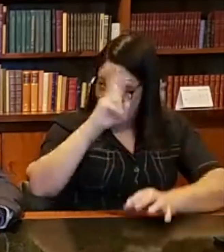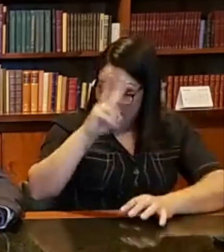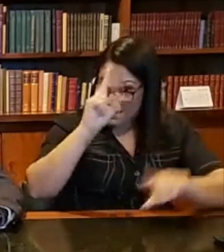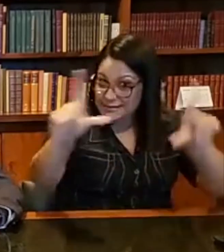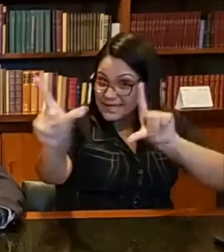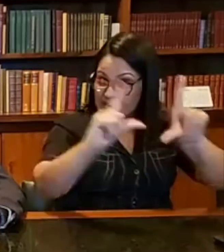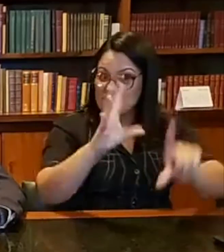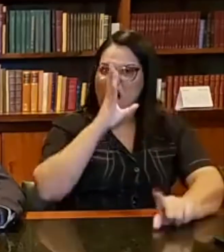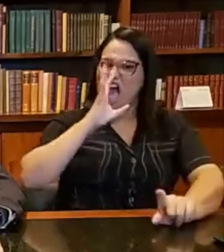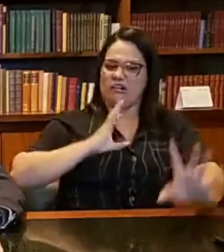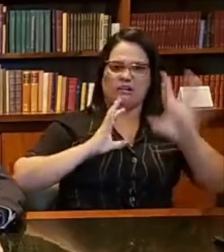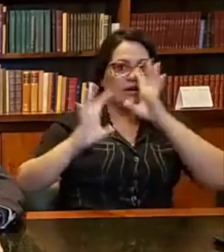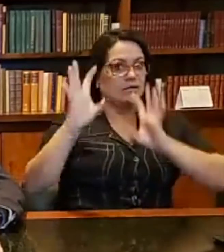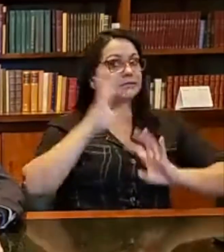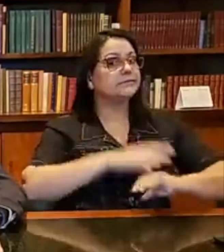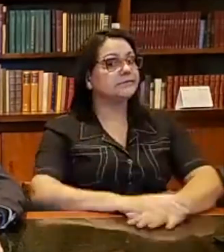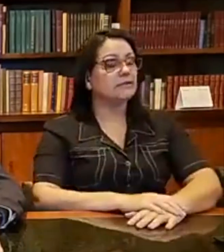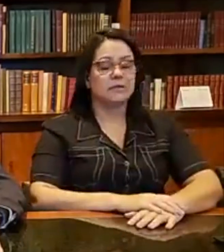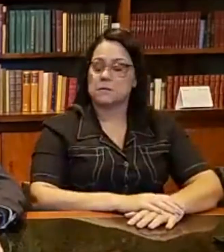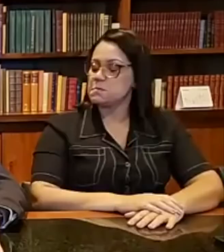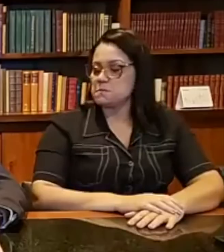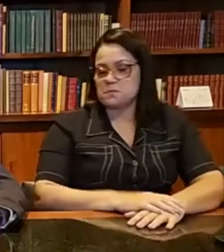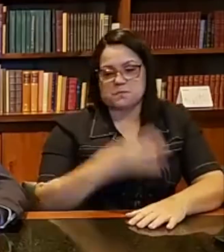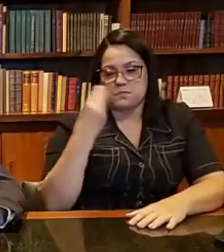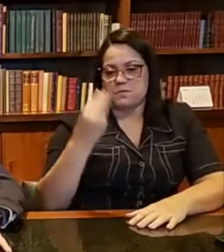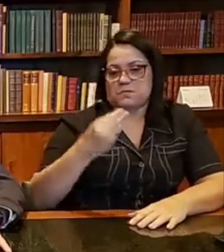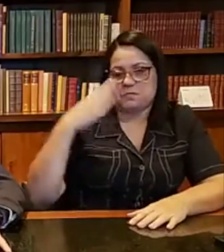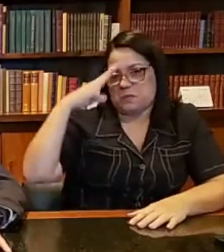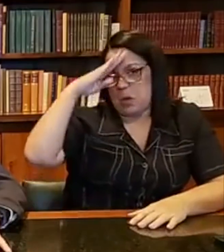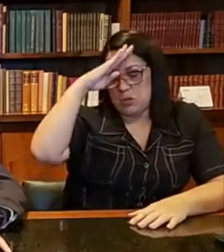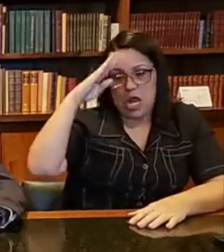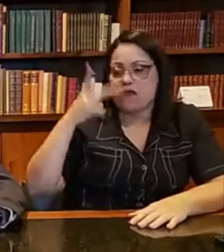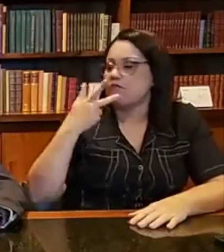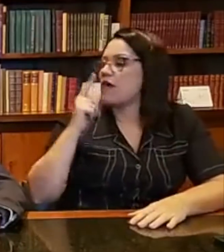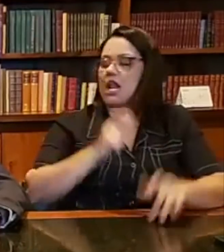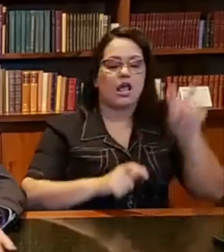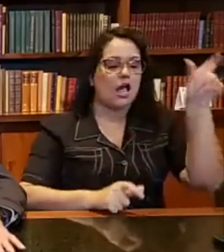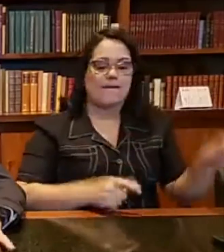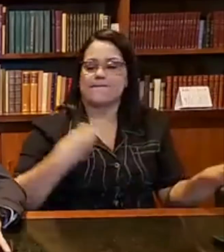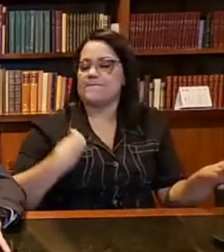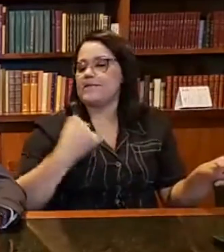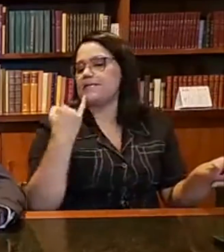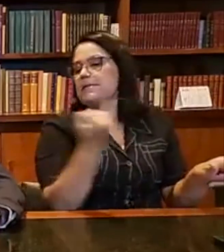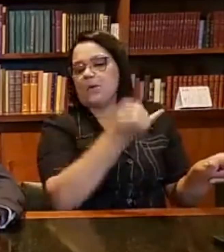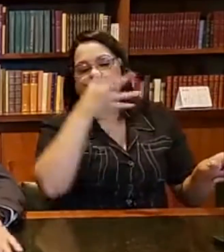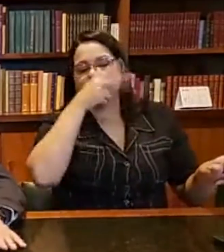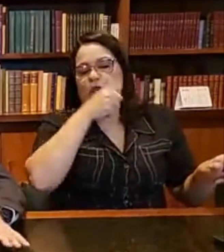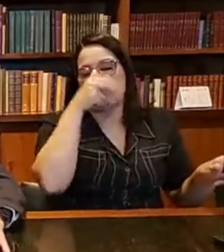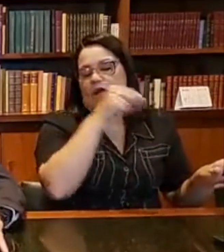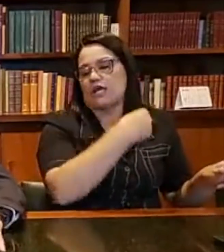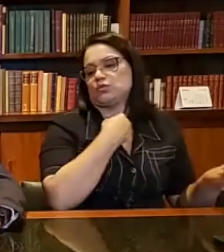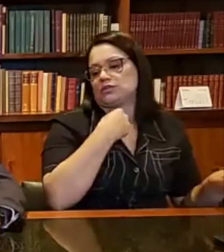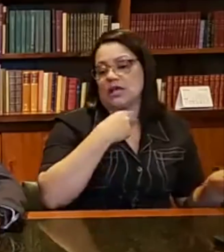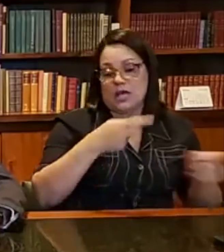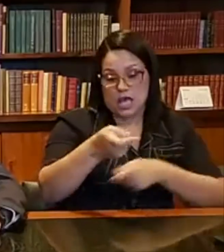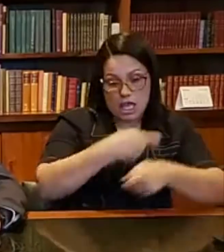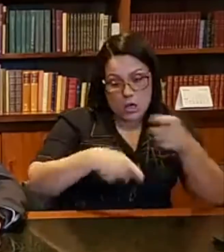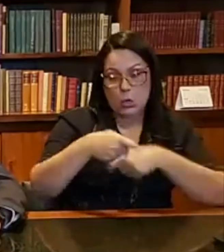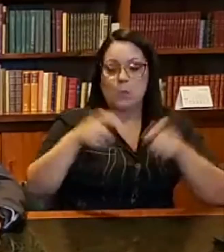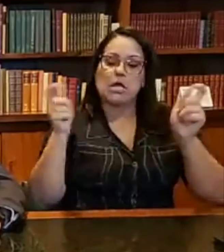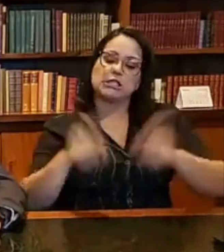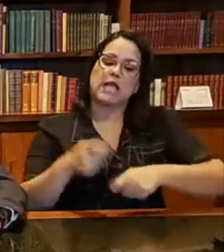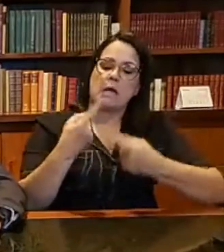brasileira. Aquela sempre historinha, né? Vida, você não recupera. Economia, recupera.